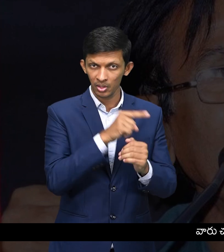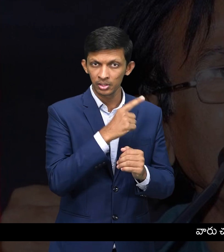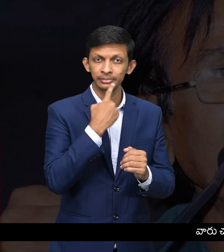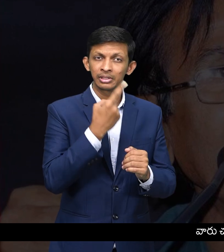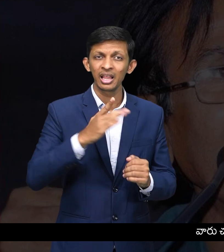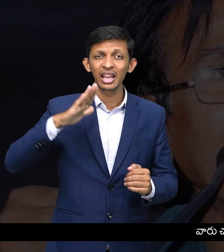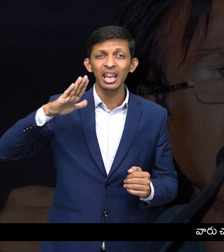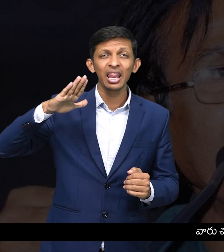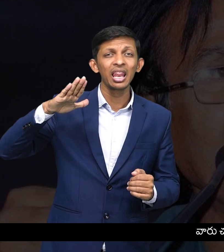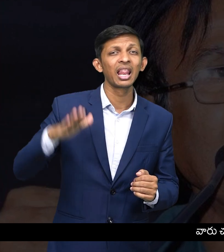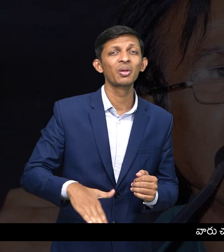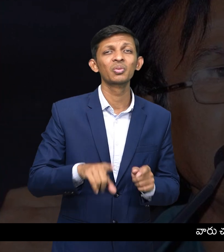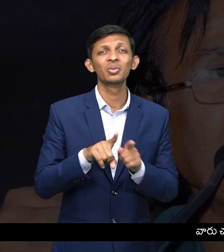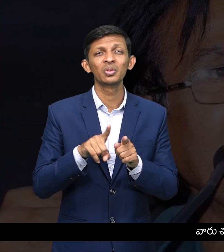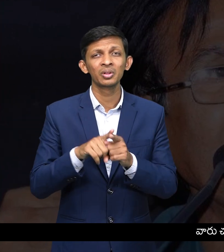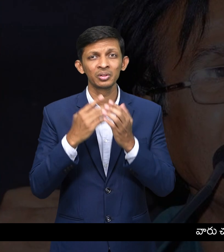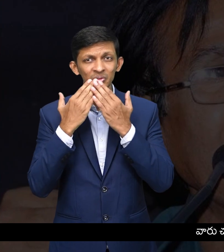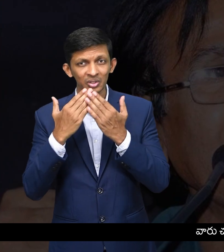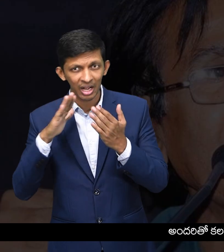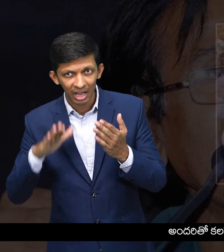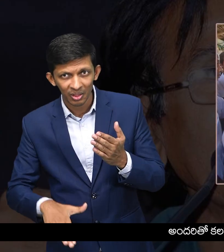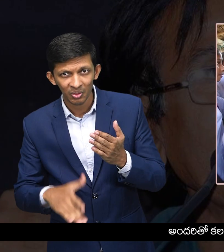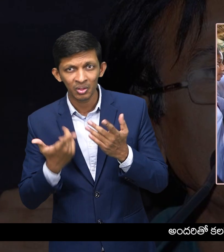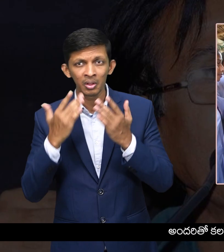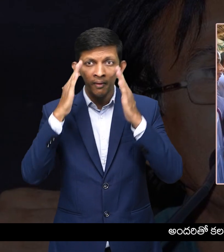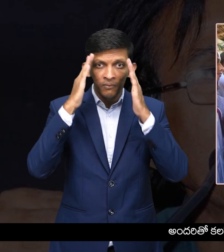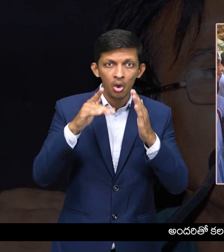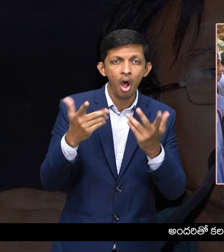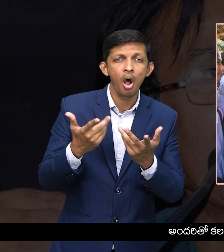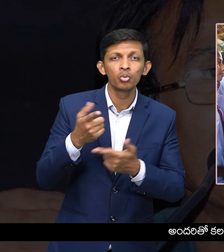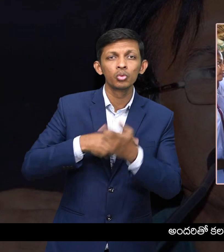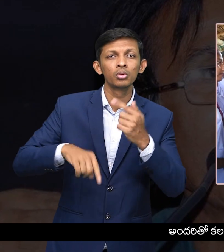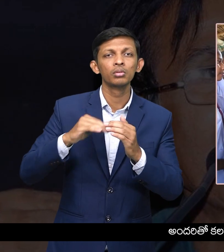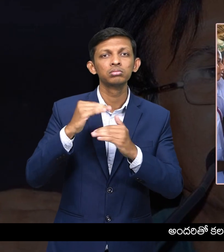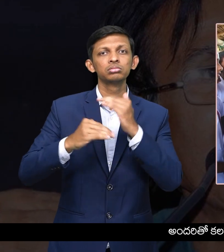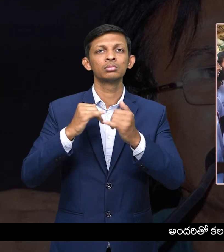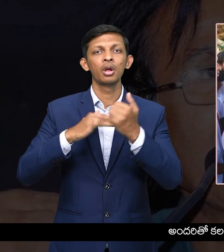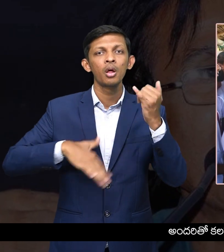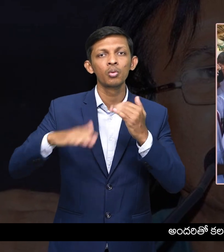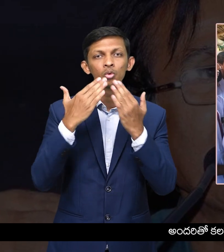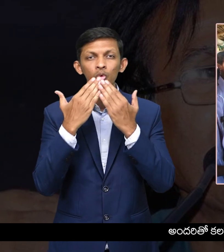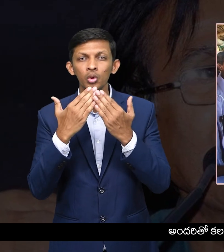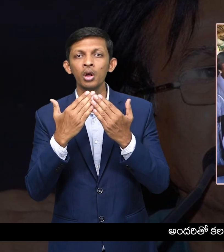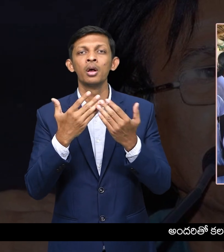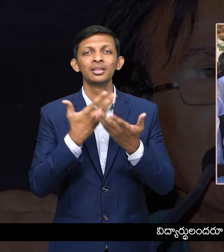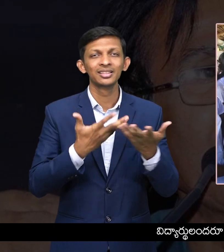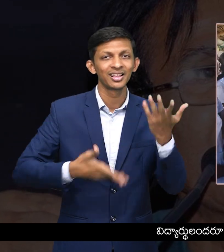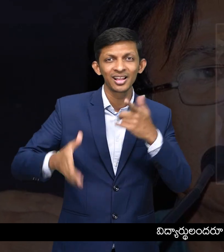వారు చదువులపై దృష్టి పెట్టడానికి, అందరితో కలిసి కార్యకలాపాలలో పాల్గొనడానికి,